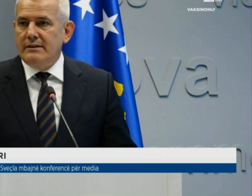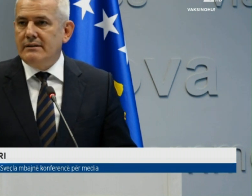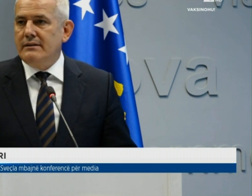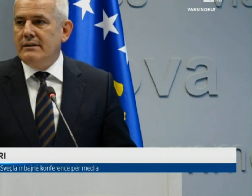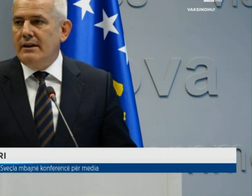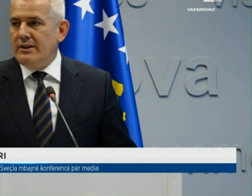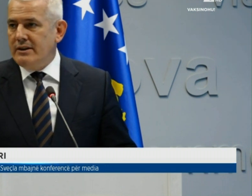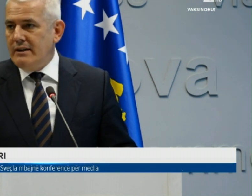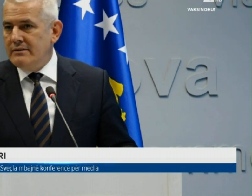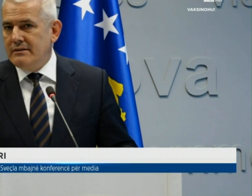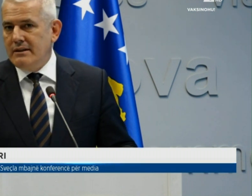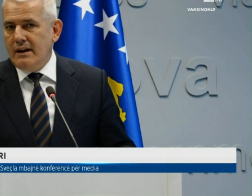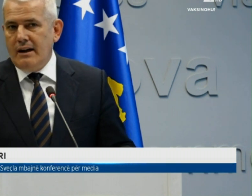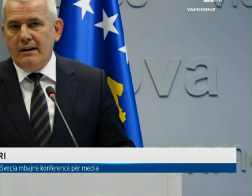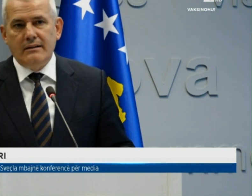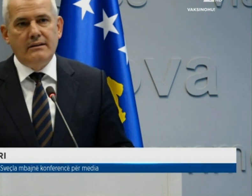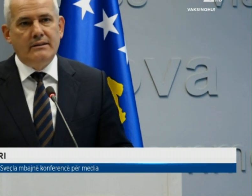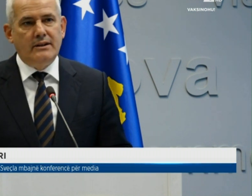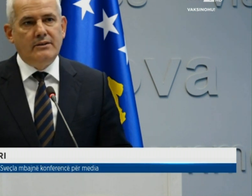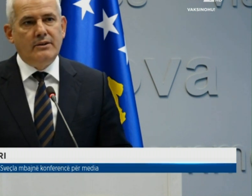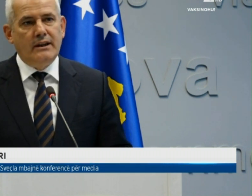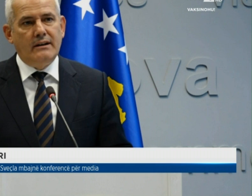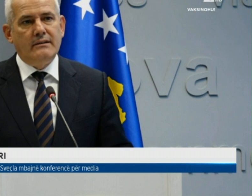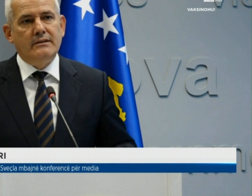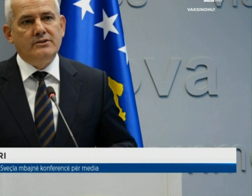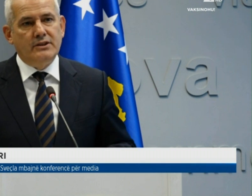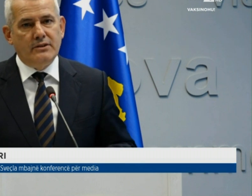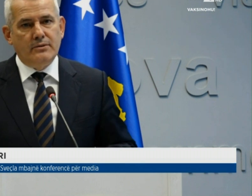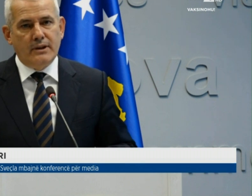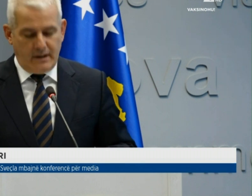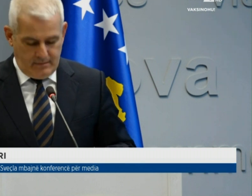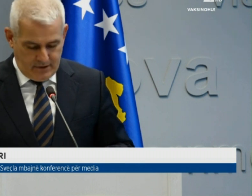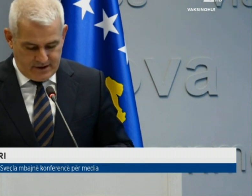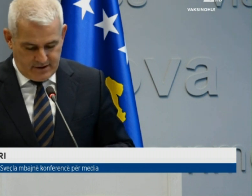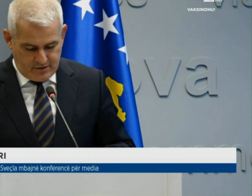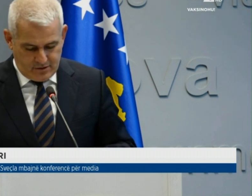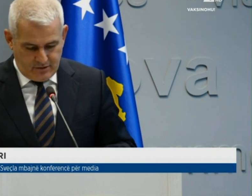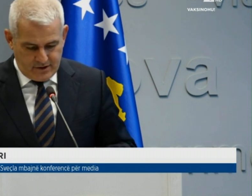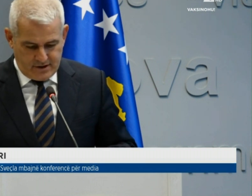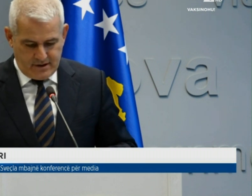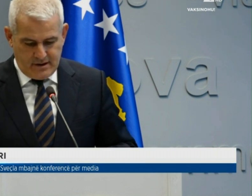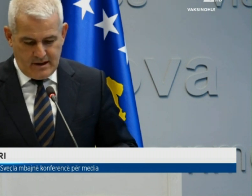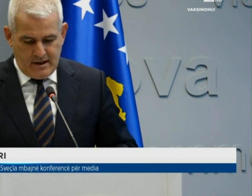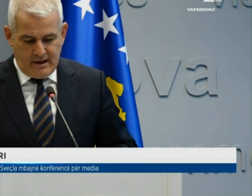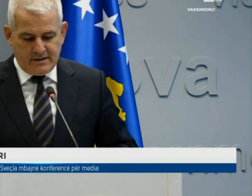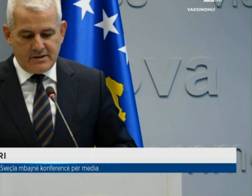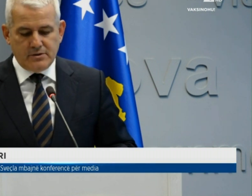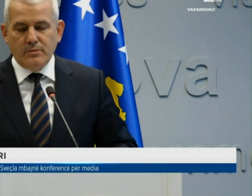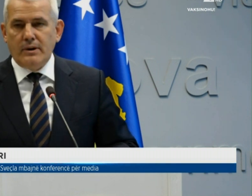Krimet e rënda nga Drejtoria Qendrore e Policisë Kosovës,